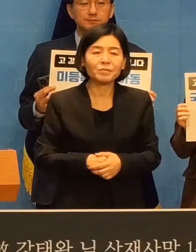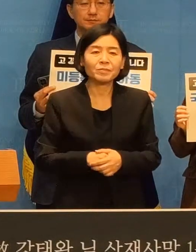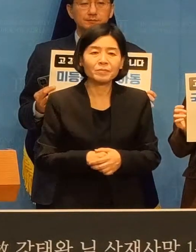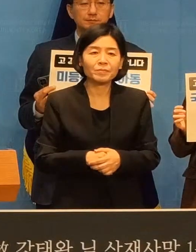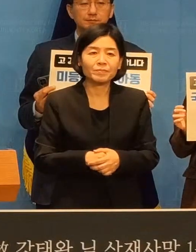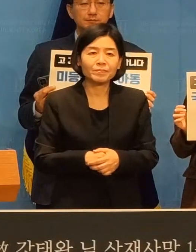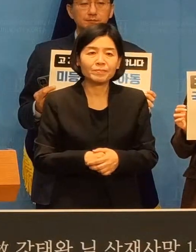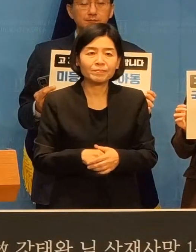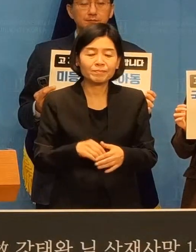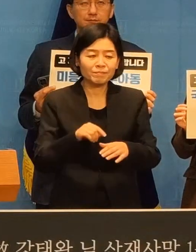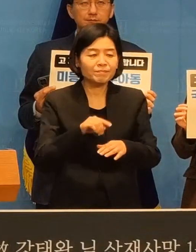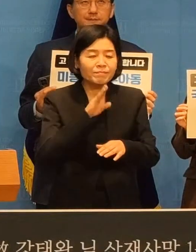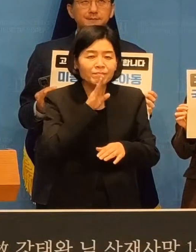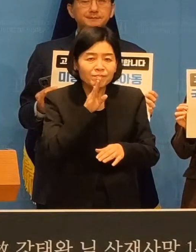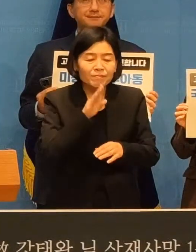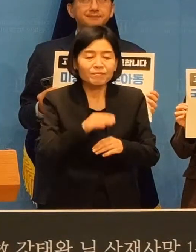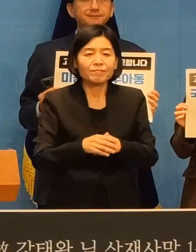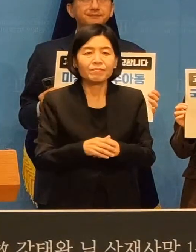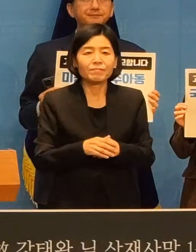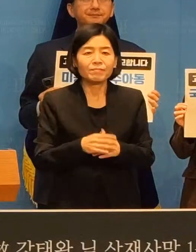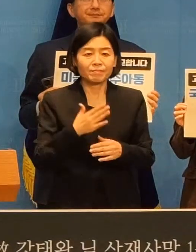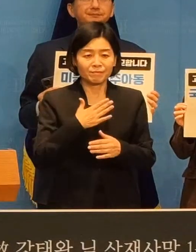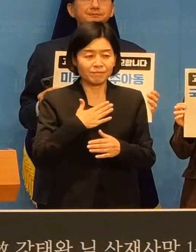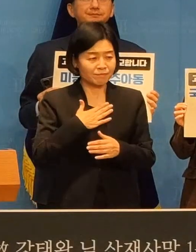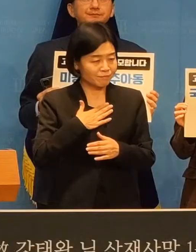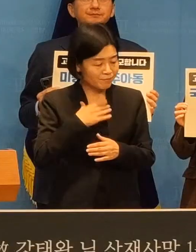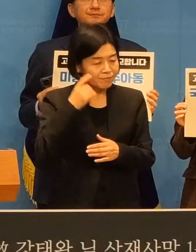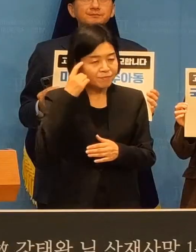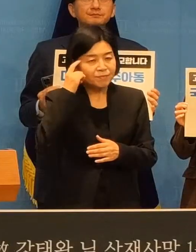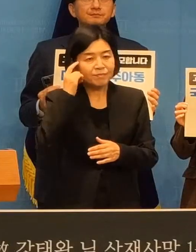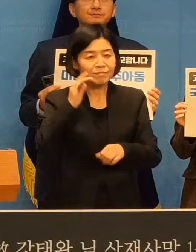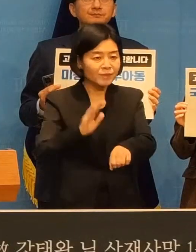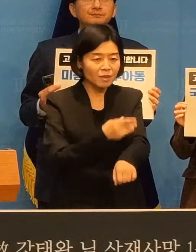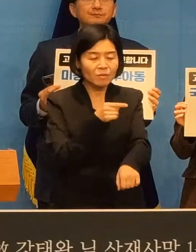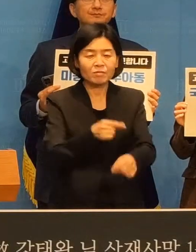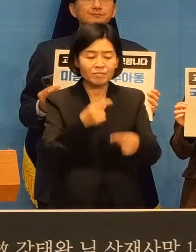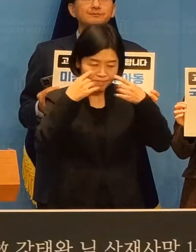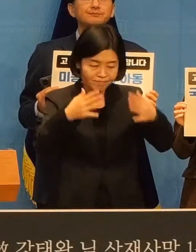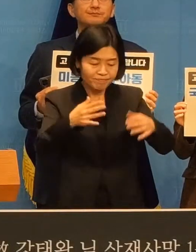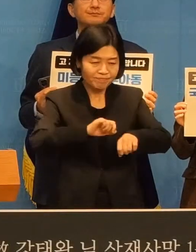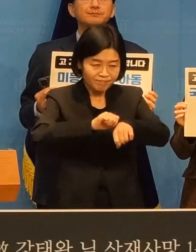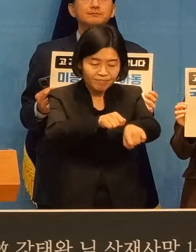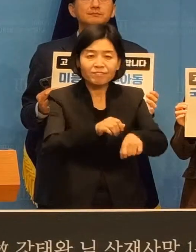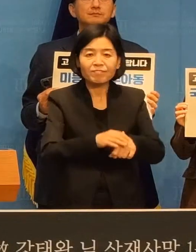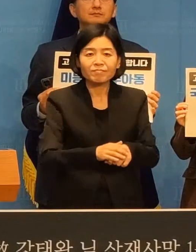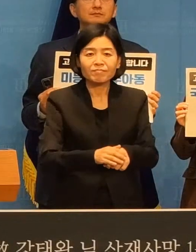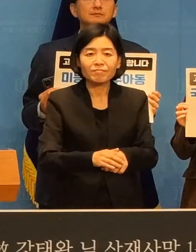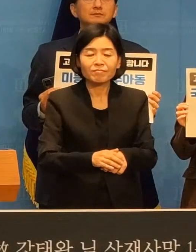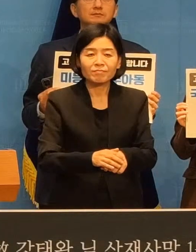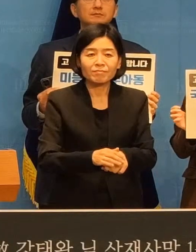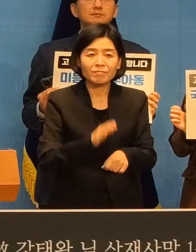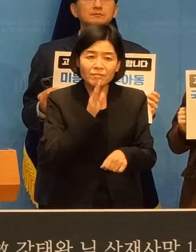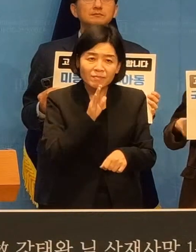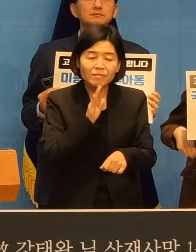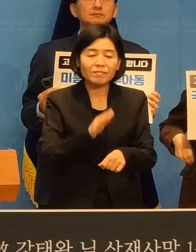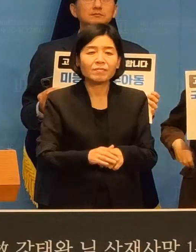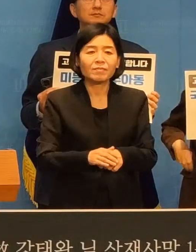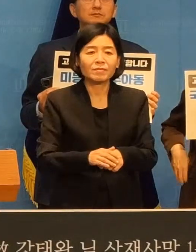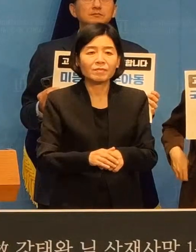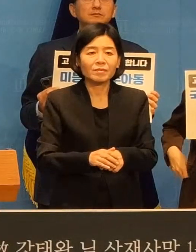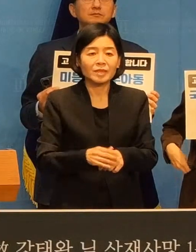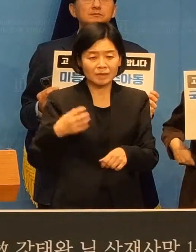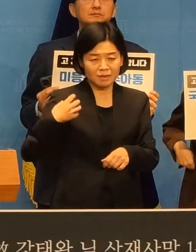그러기 위해서는 책임진 사람이 책임지고 잘못 사람이 처벌받아야